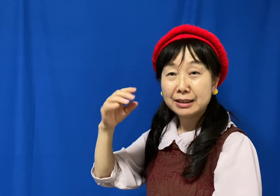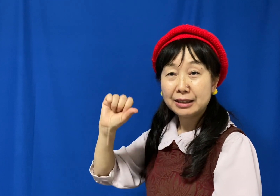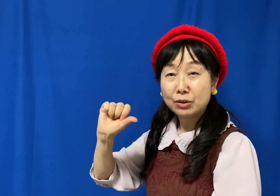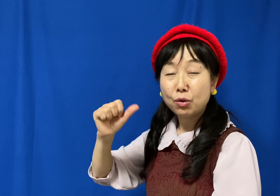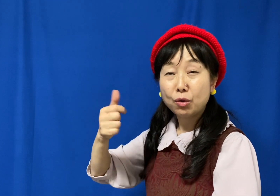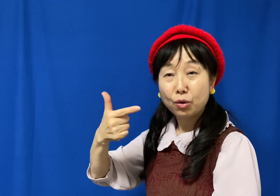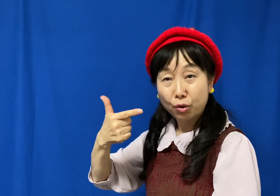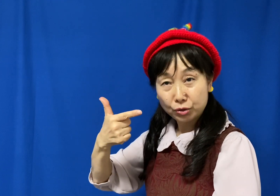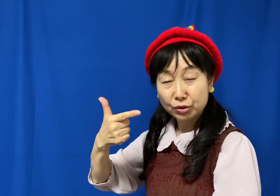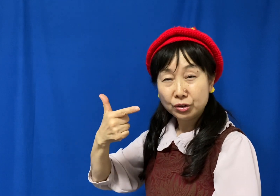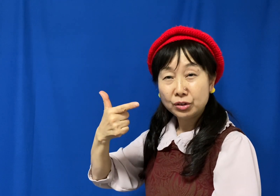1,2,3,4,5,6